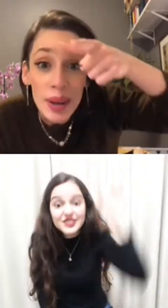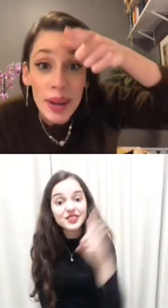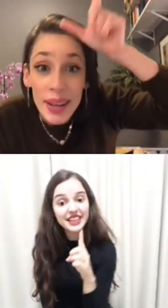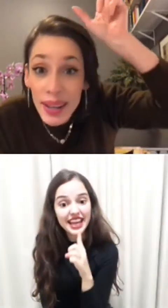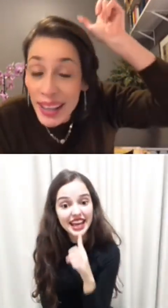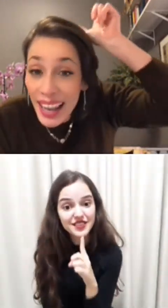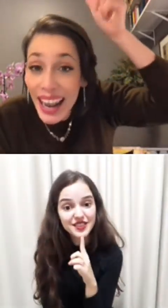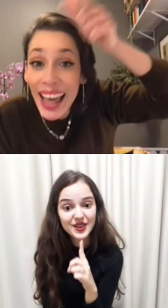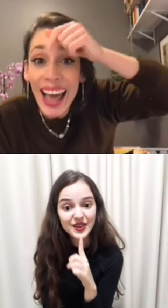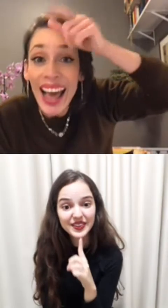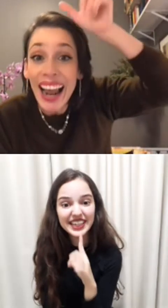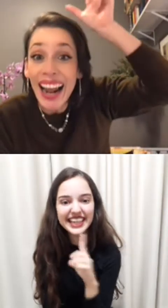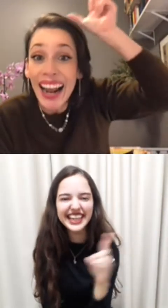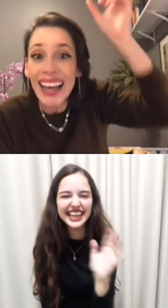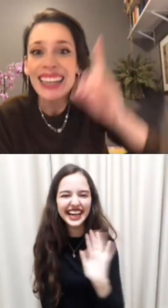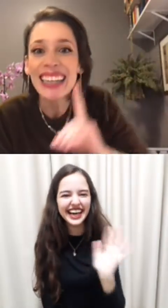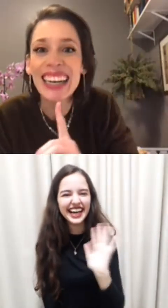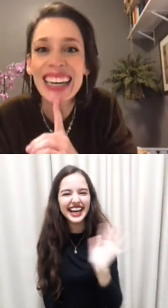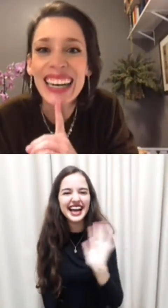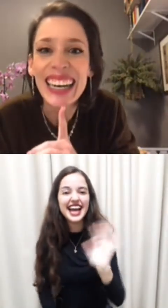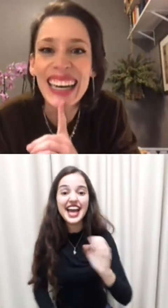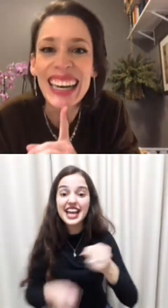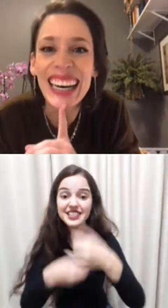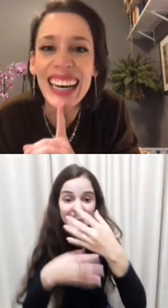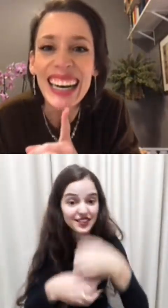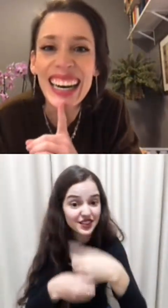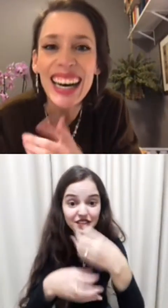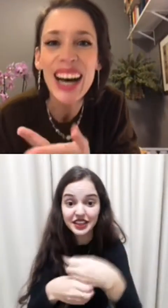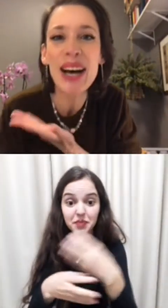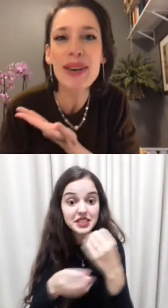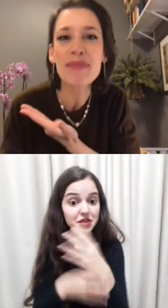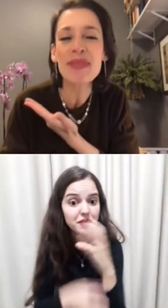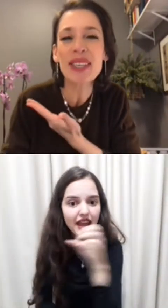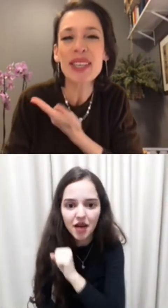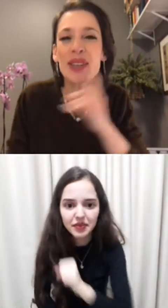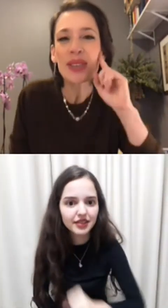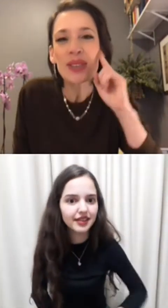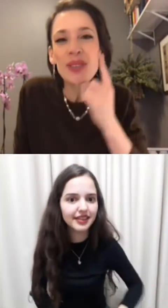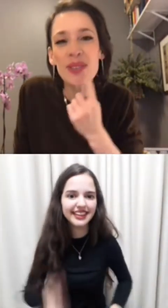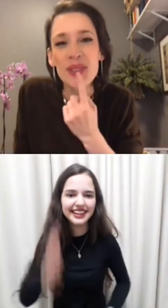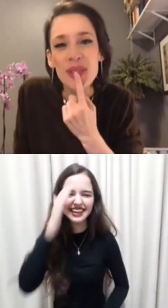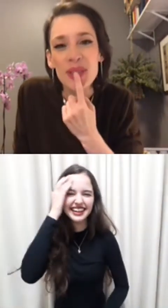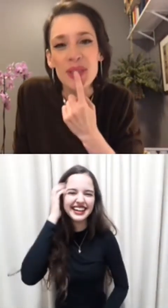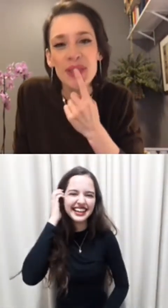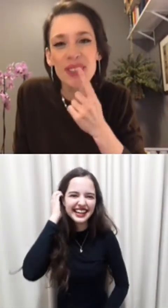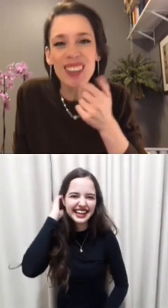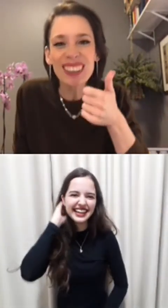Alex, o Davidson. É os que eu tô vendo, tá passando bem rápido.